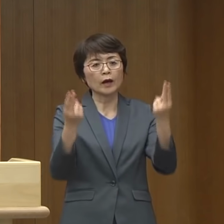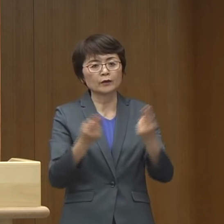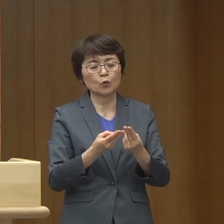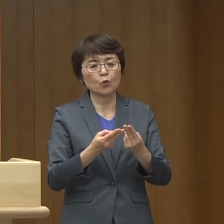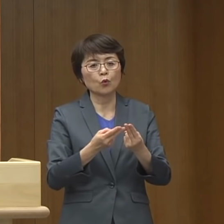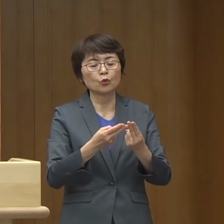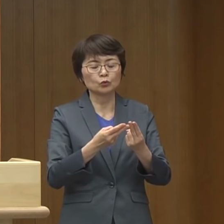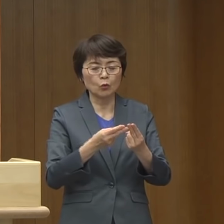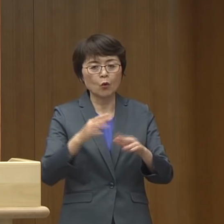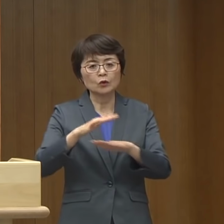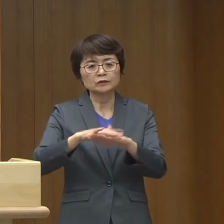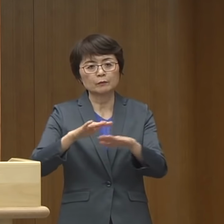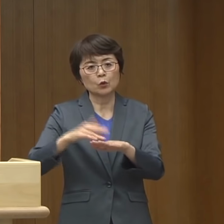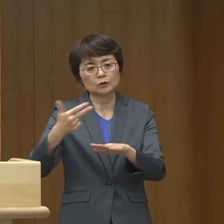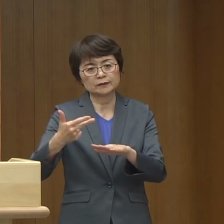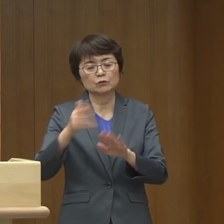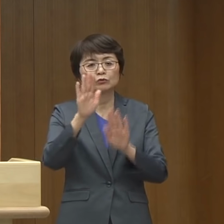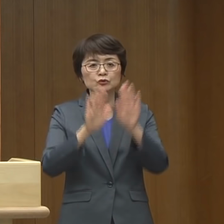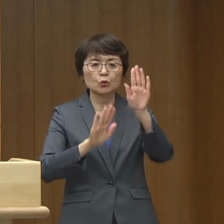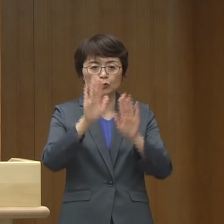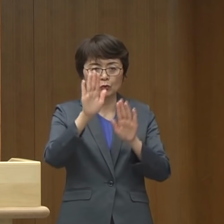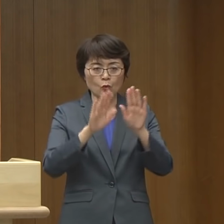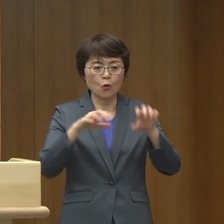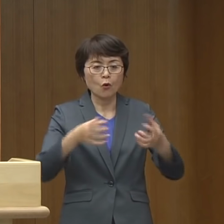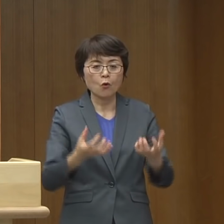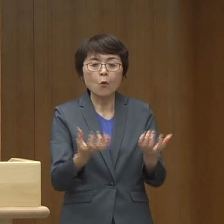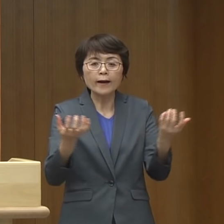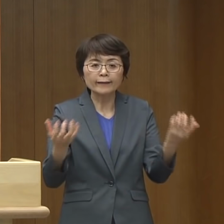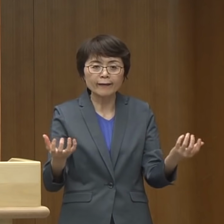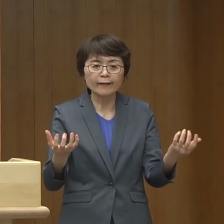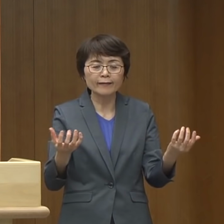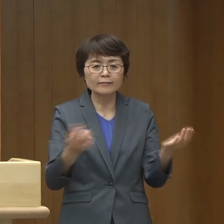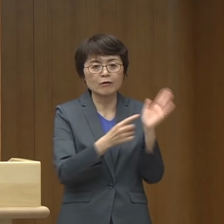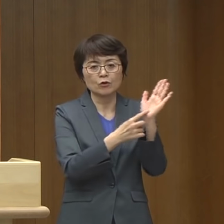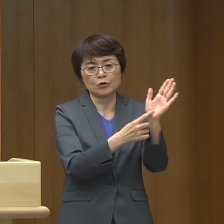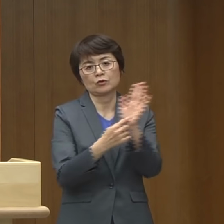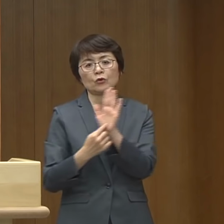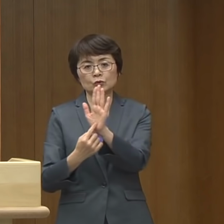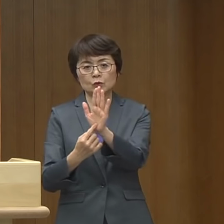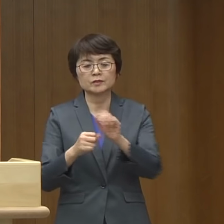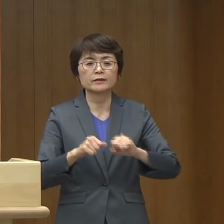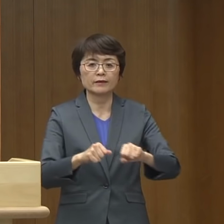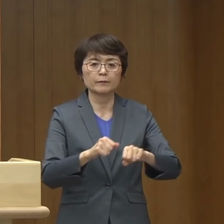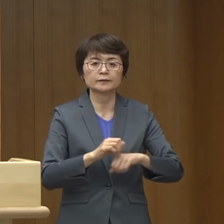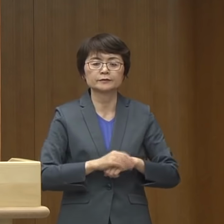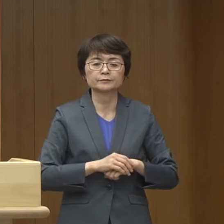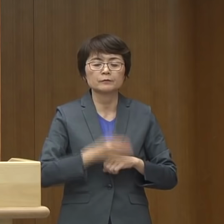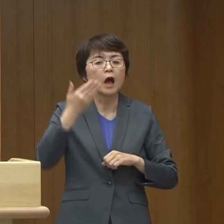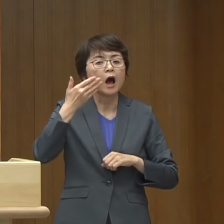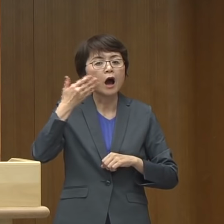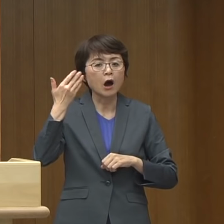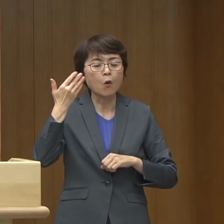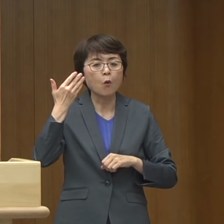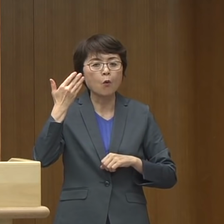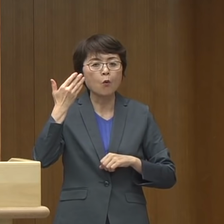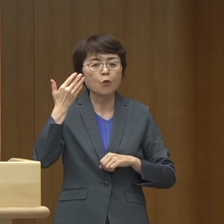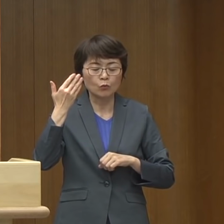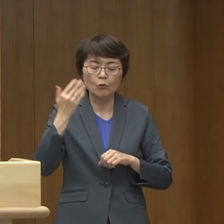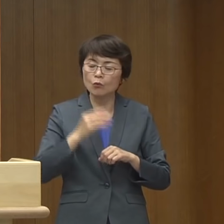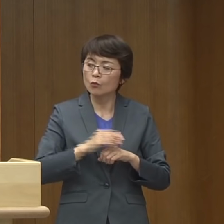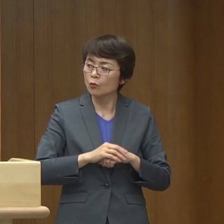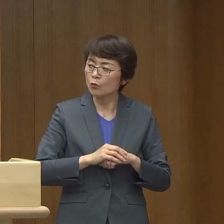札幌の状況を分けてそれぞれ表示をしています。青の棒グラフ